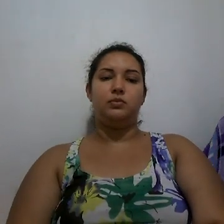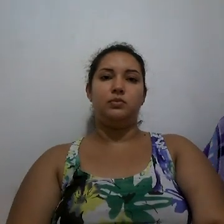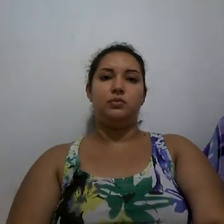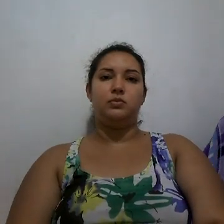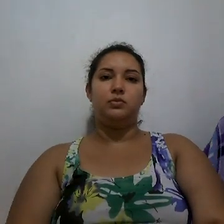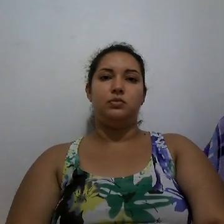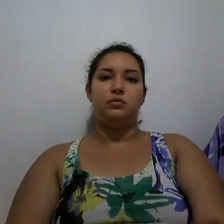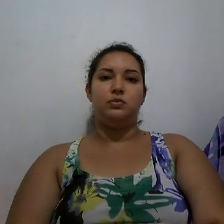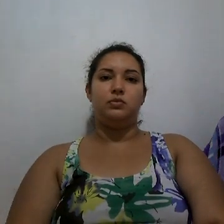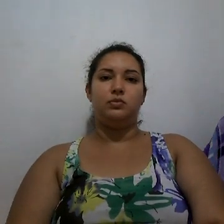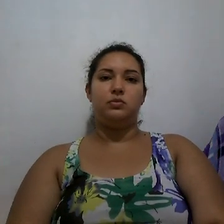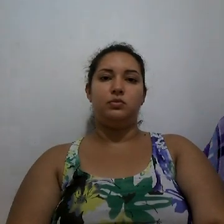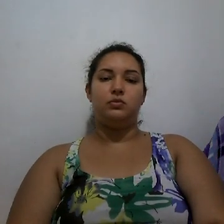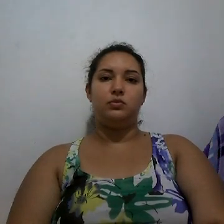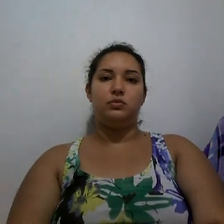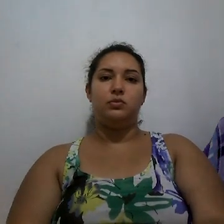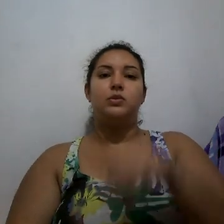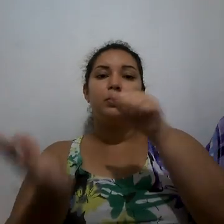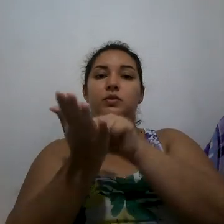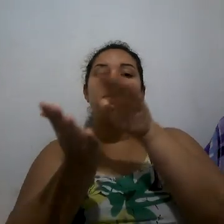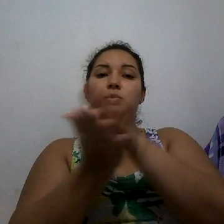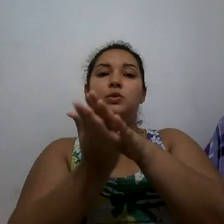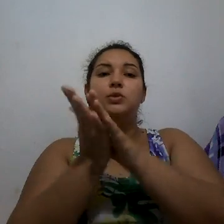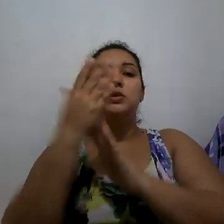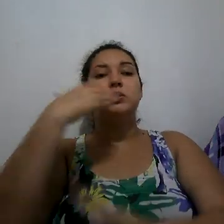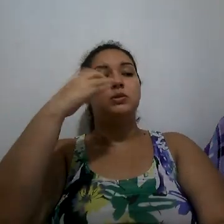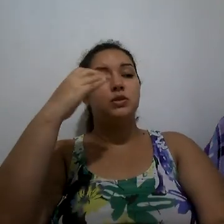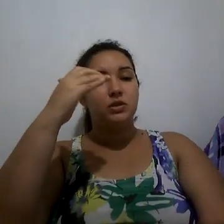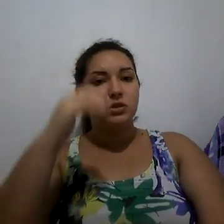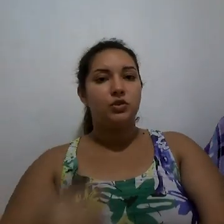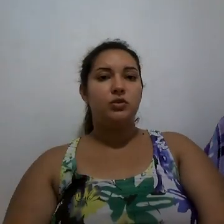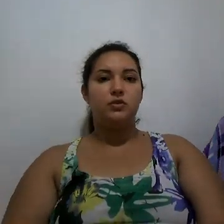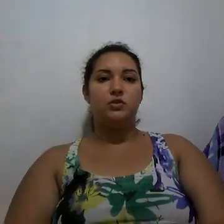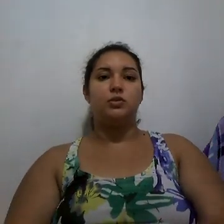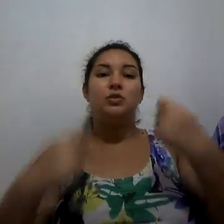Para fazer a notação científica. Então a gente precisa de fato